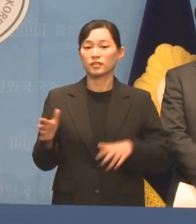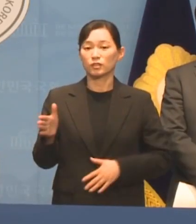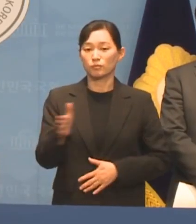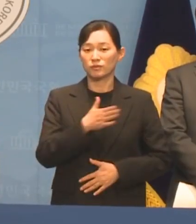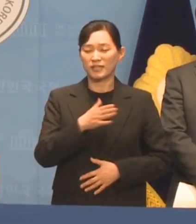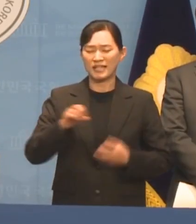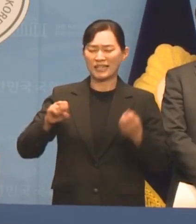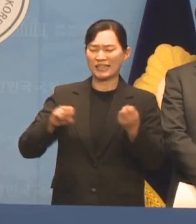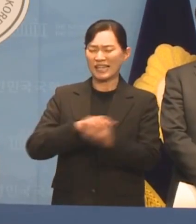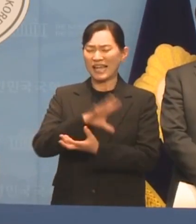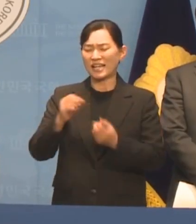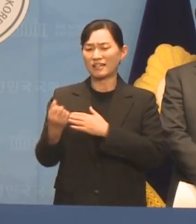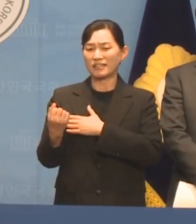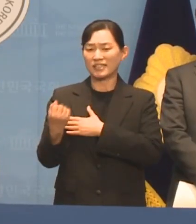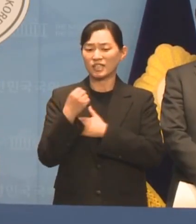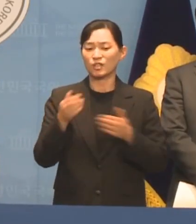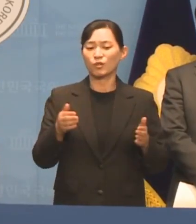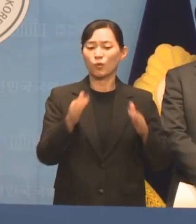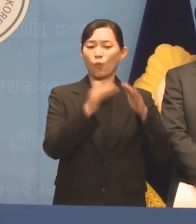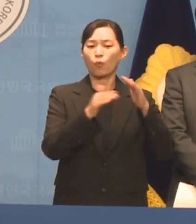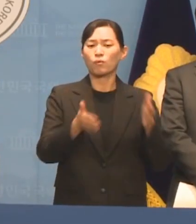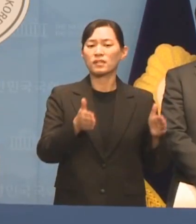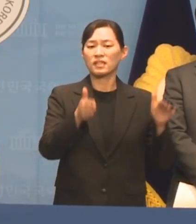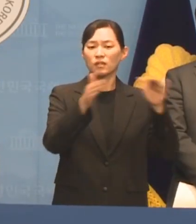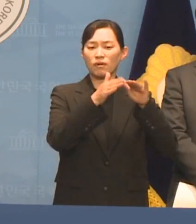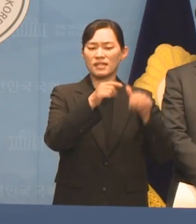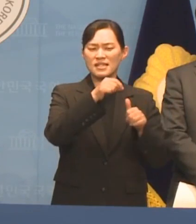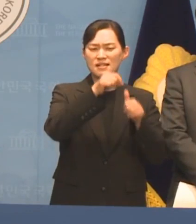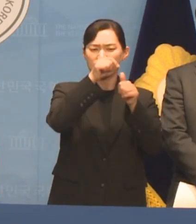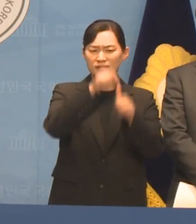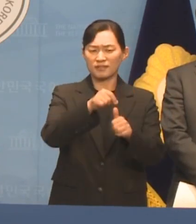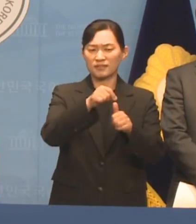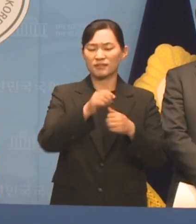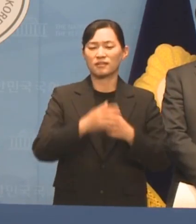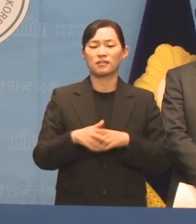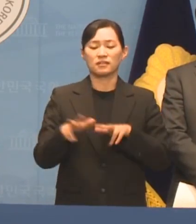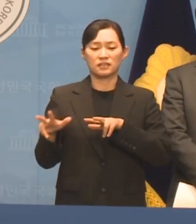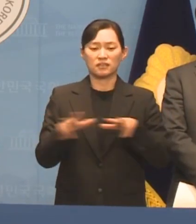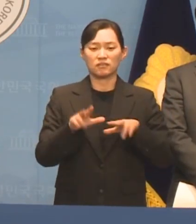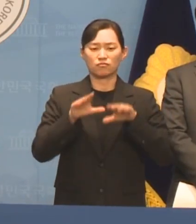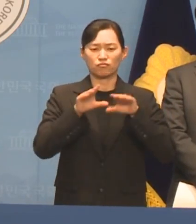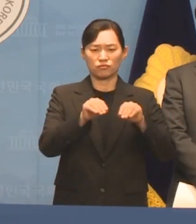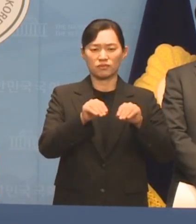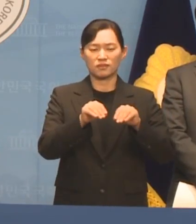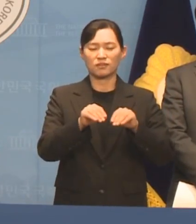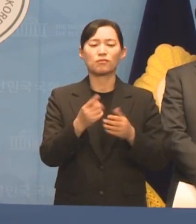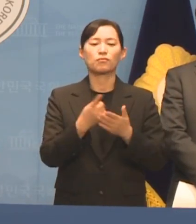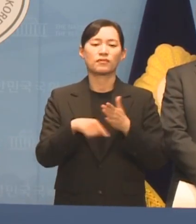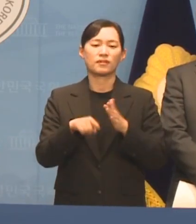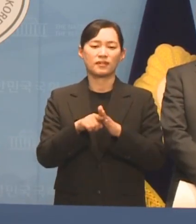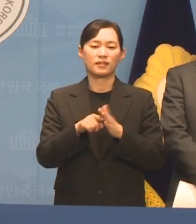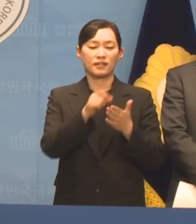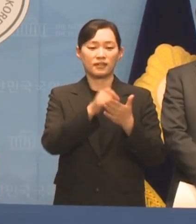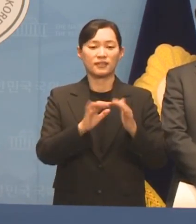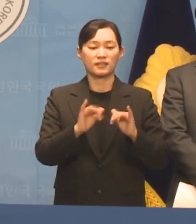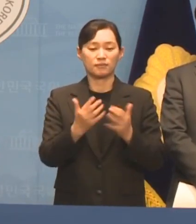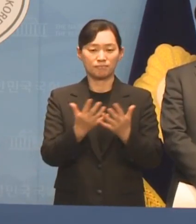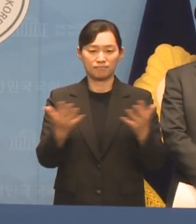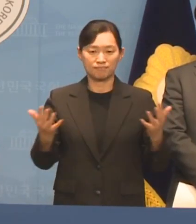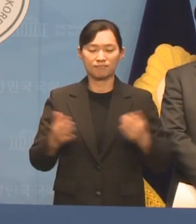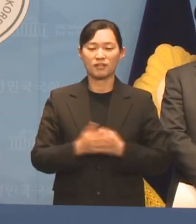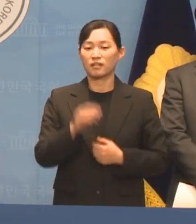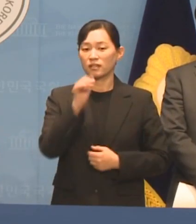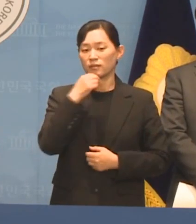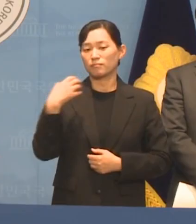내란 세력에 의한 공공기관 알박기 인사를 규탄하고 즉각적인 중단을 촉구하는 기자회견을 시작하겠습니다. 오늘 기자회견의 사회를